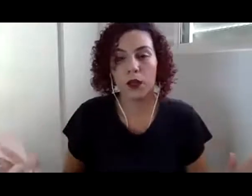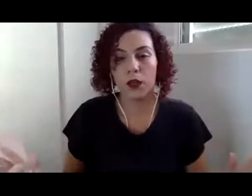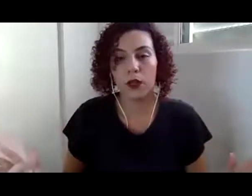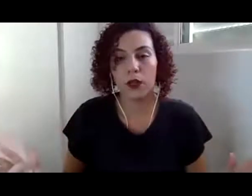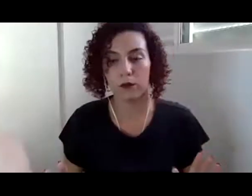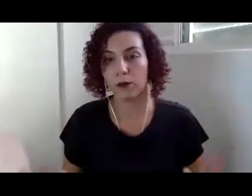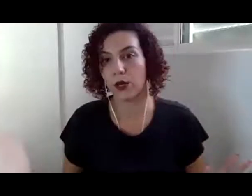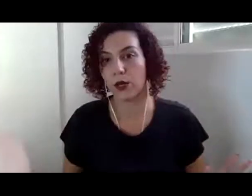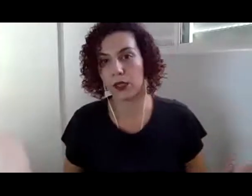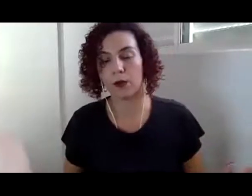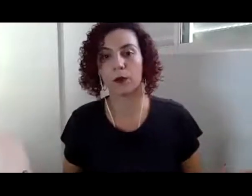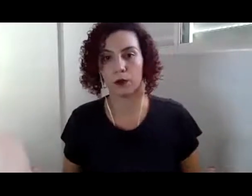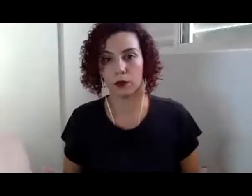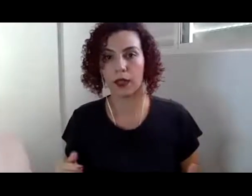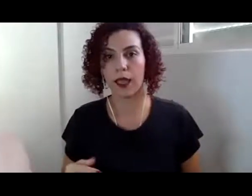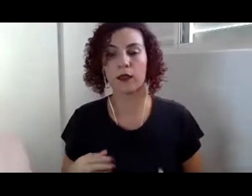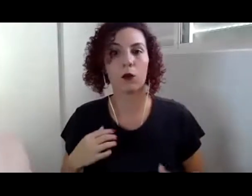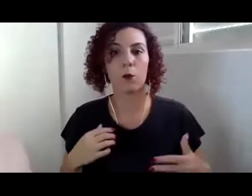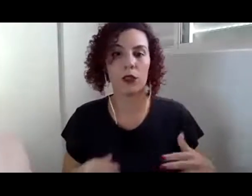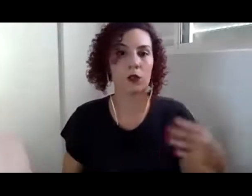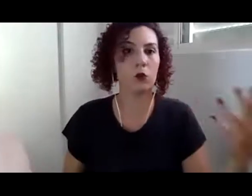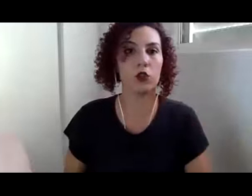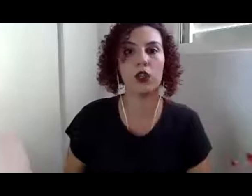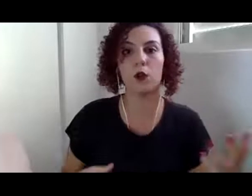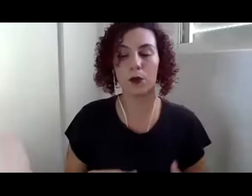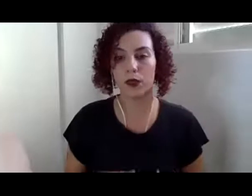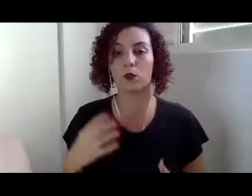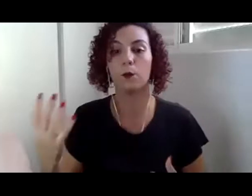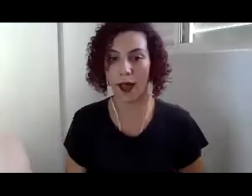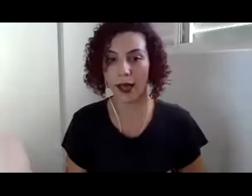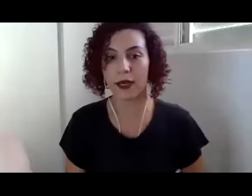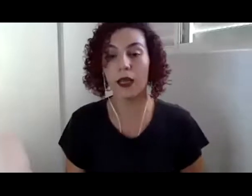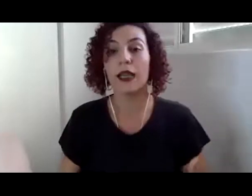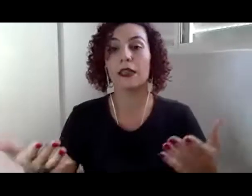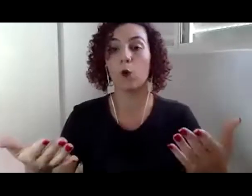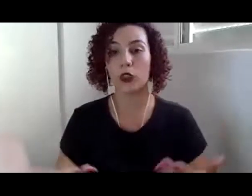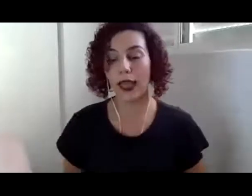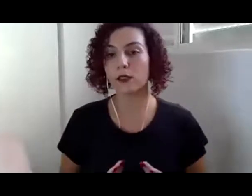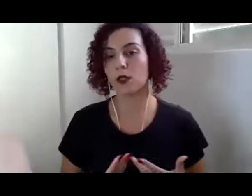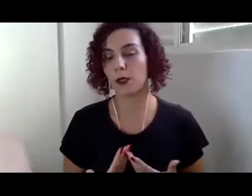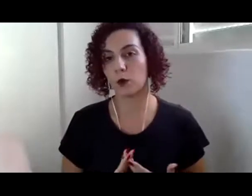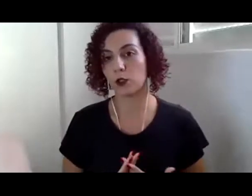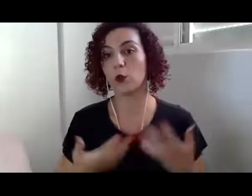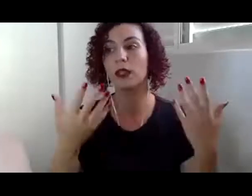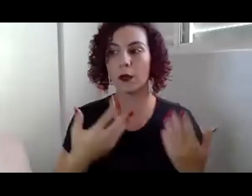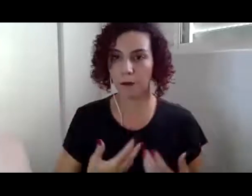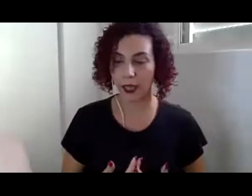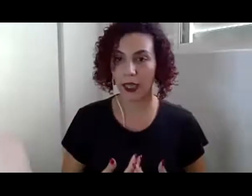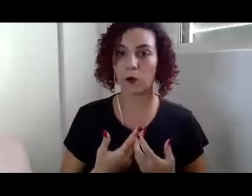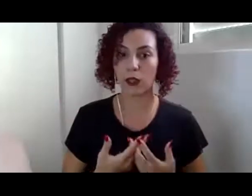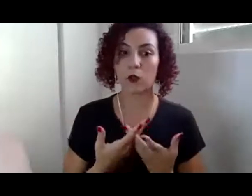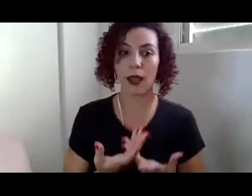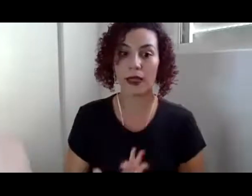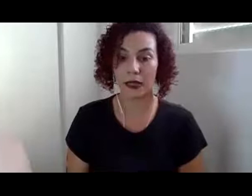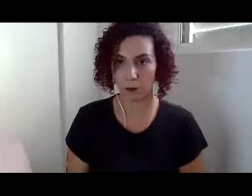fui porque febre, por exemplo, né? Então, eu não preciso do dia, eu não preciso do para. Então, o texto da pessoa surda também